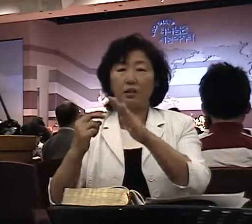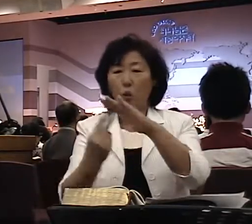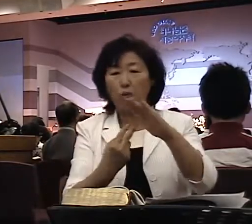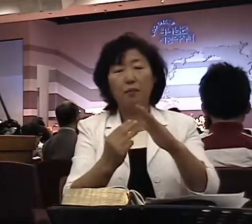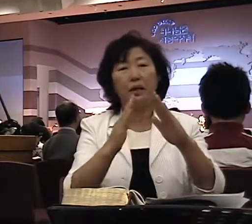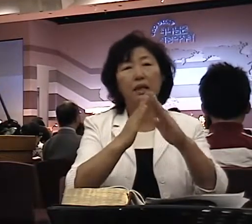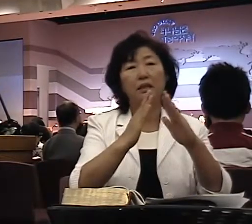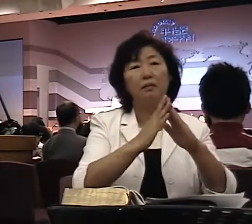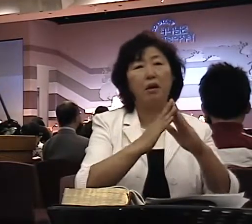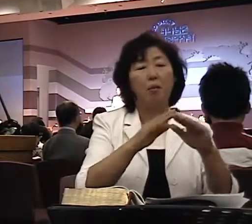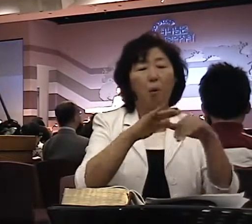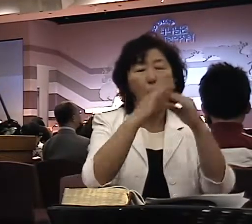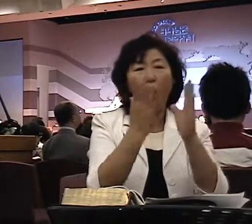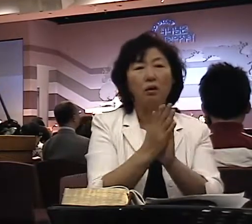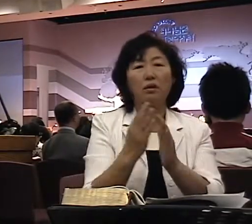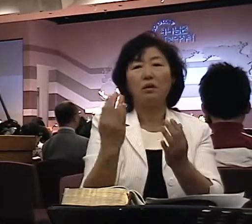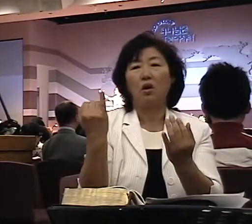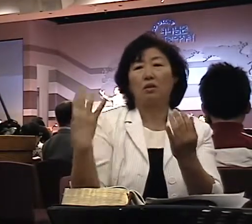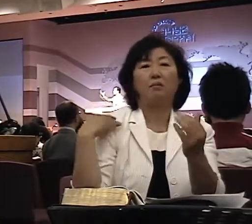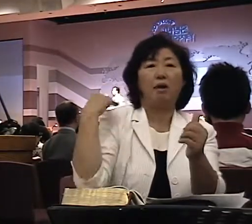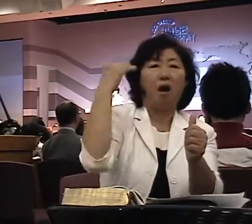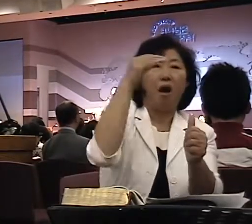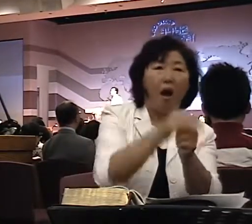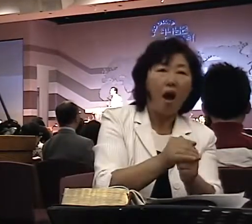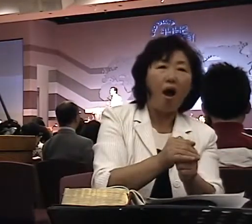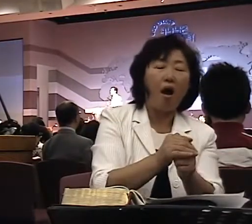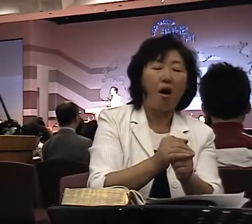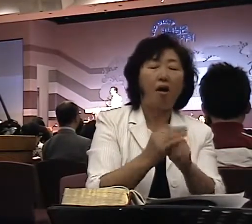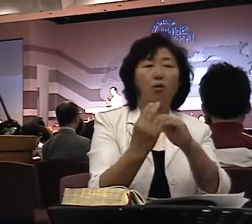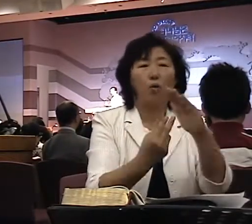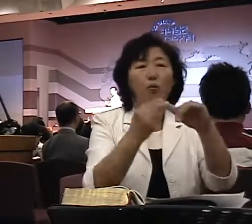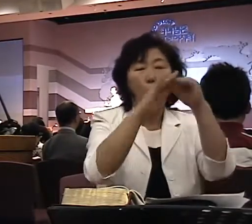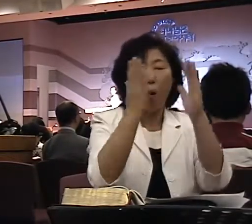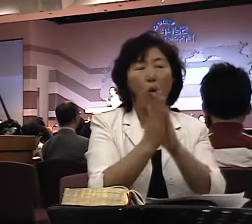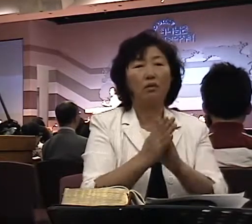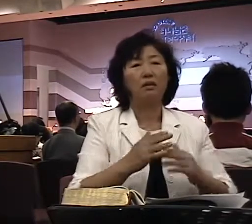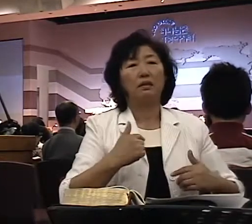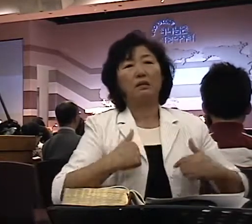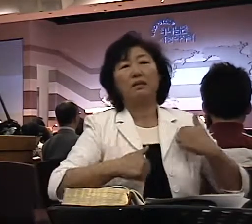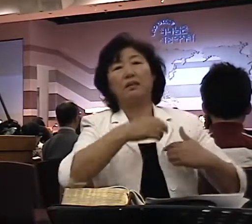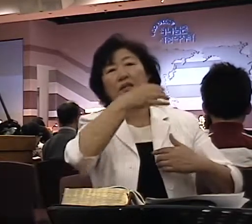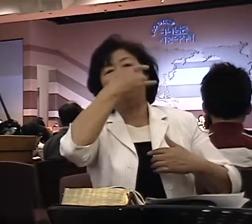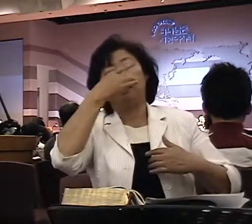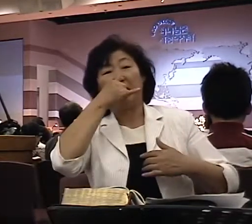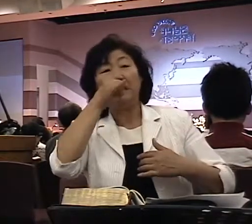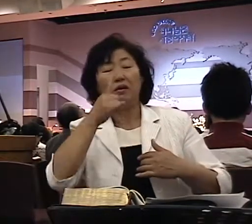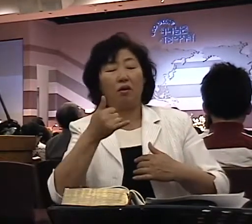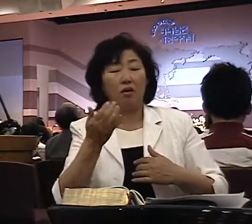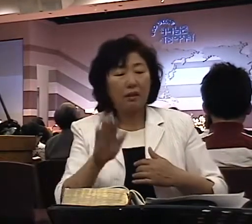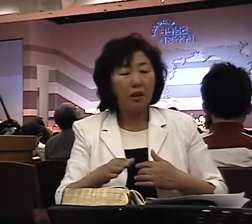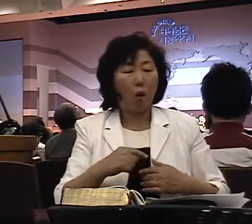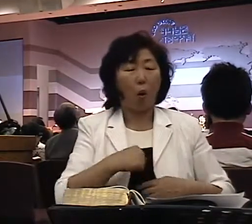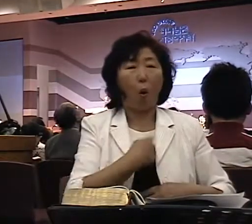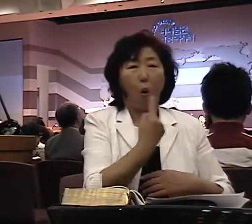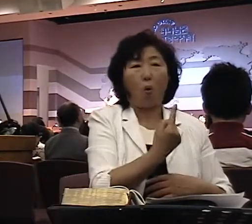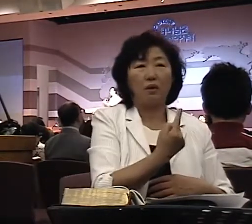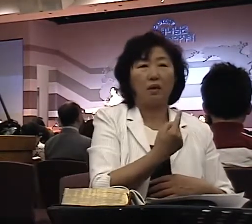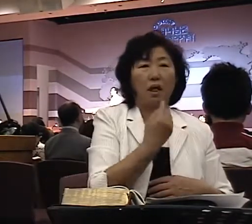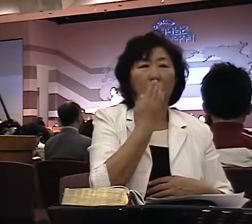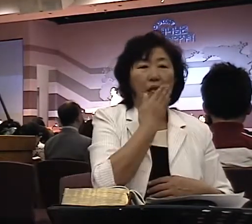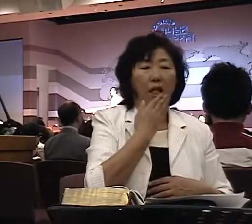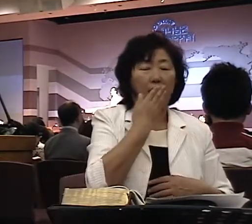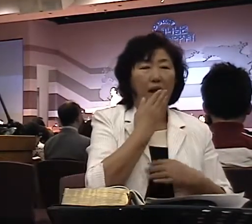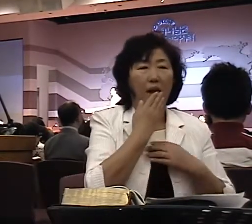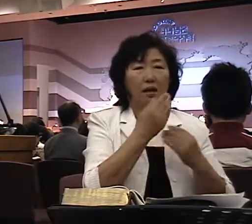그에게 일임했기 때문에 사실 요셉은 모든 것을 누릴 수 있으며 이때에도 혼자 이 달콤한 유혹을 누릴